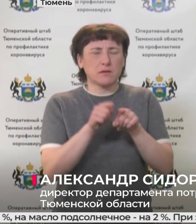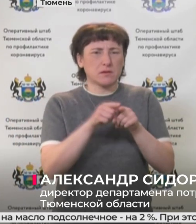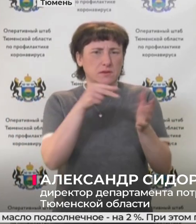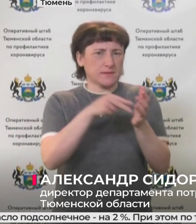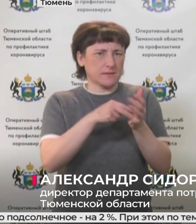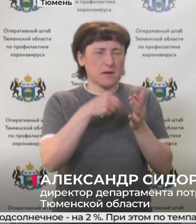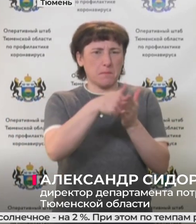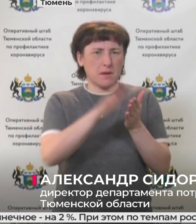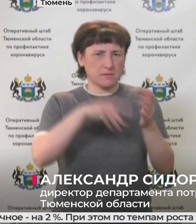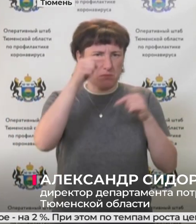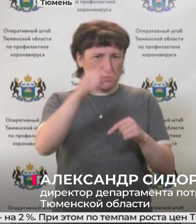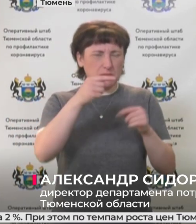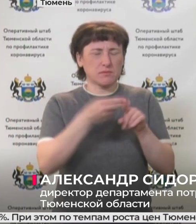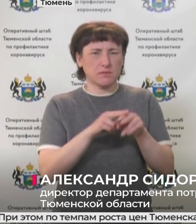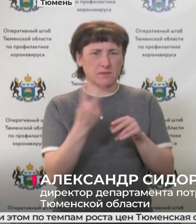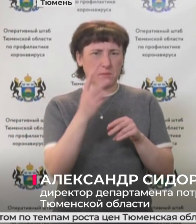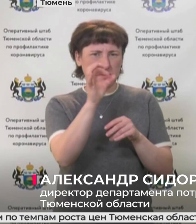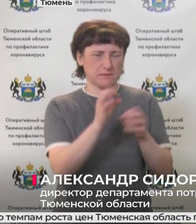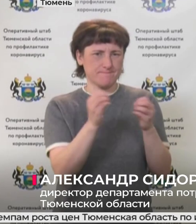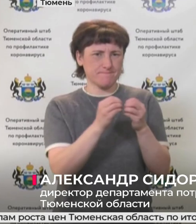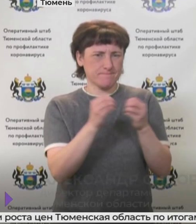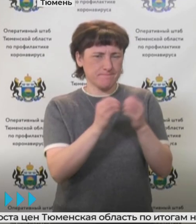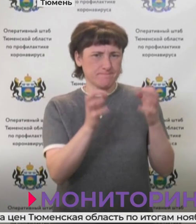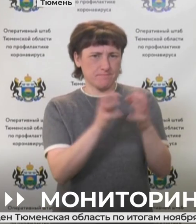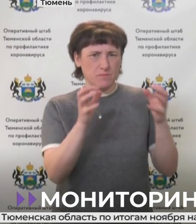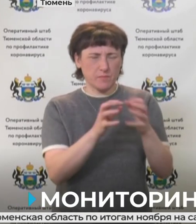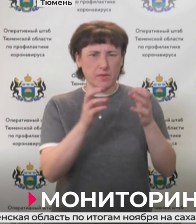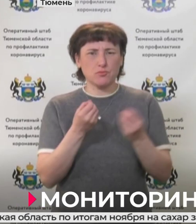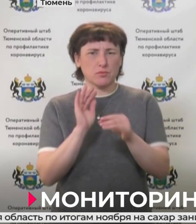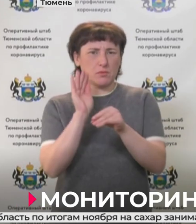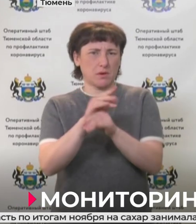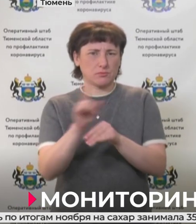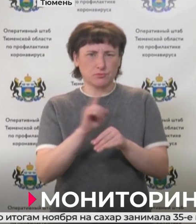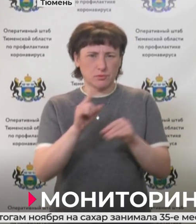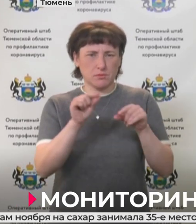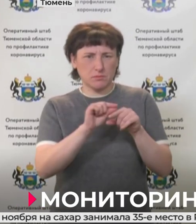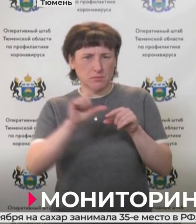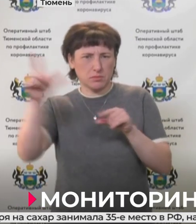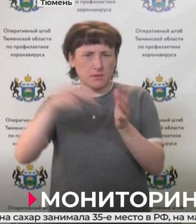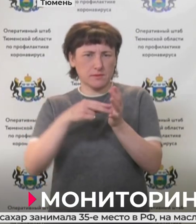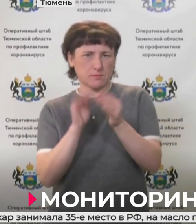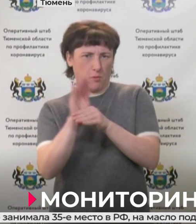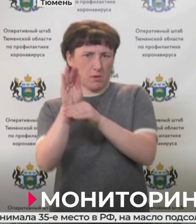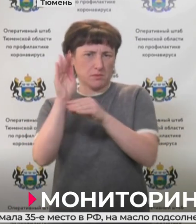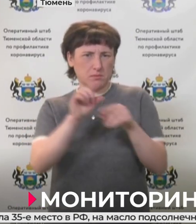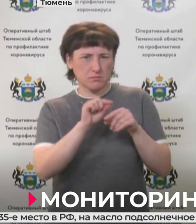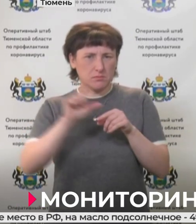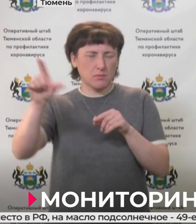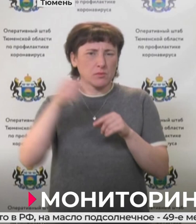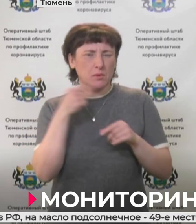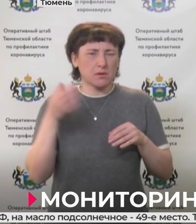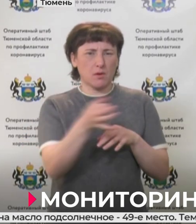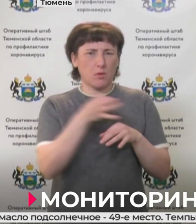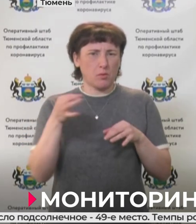средние цены на масло подсолнечное на 2%. При этом отмечу, что по темпам роста цен на данные товары